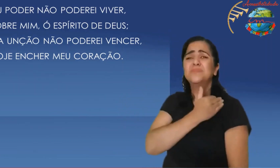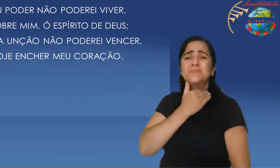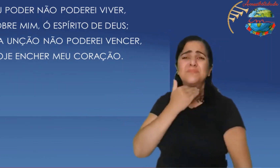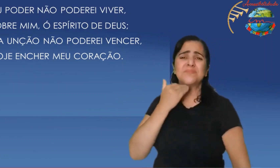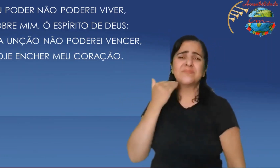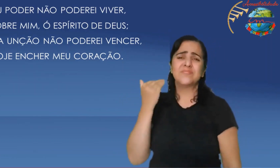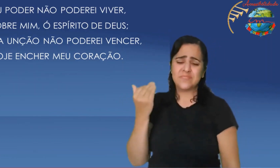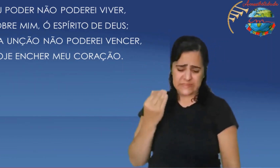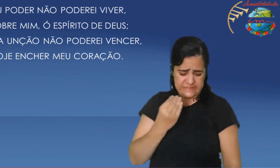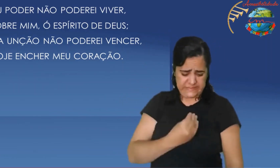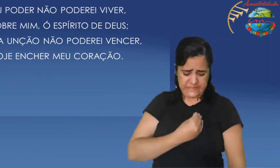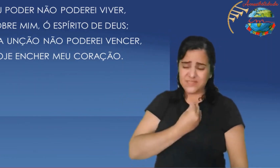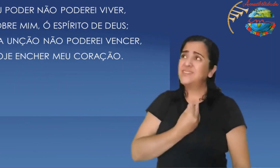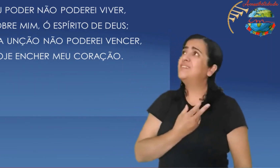poderei viver.